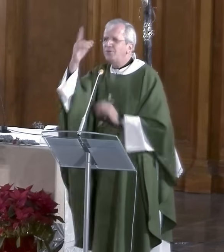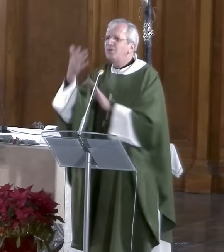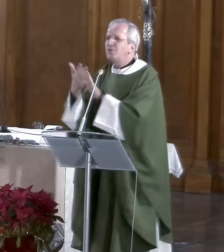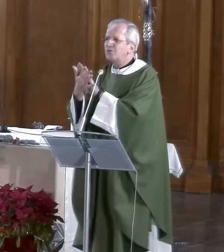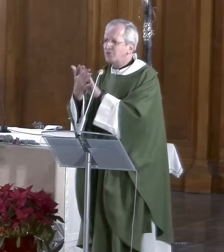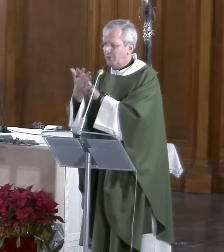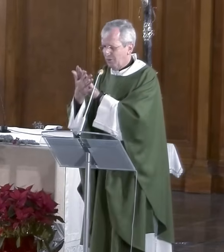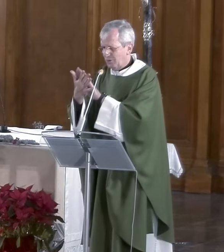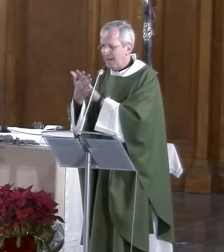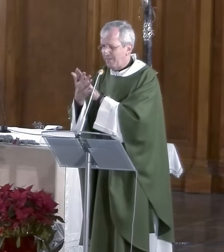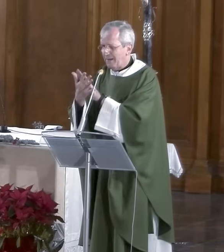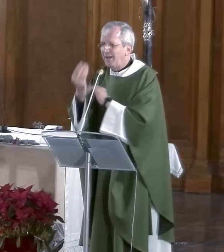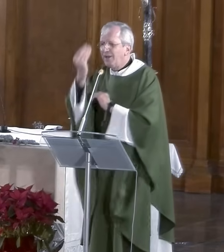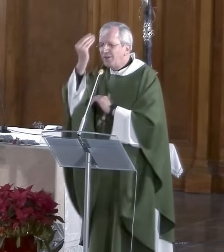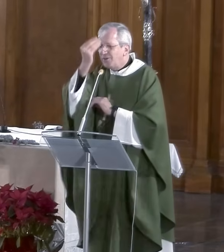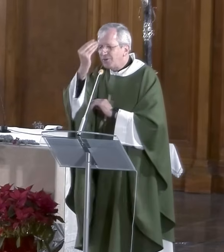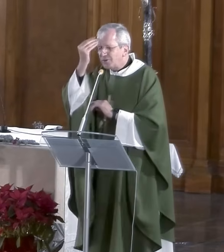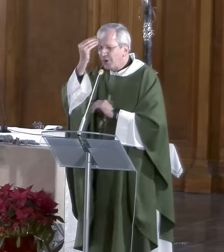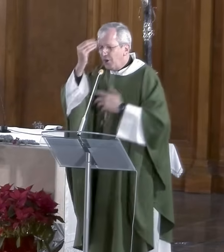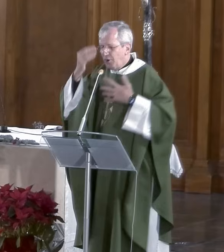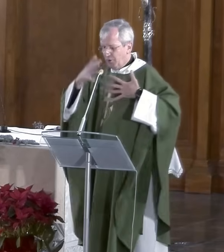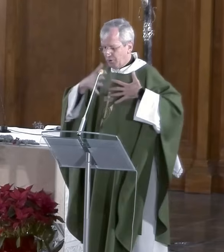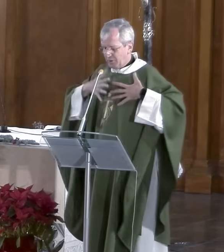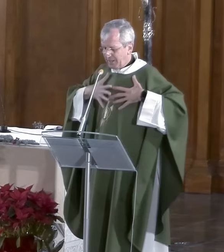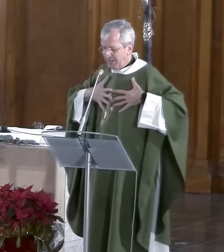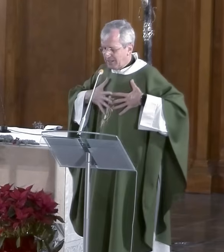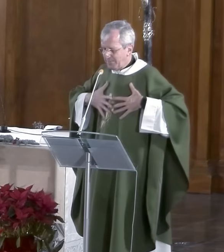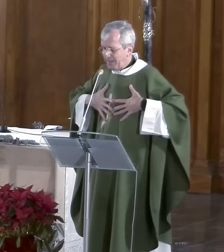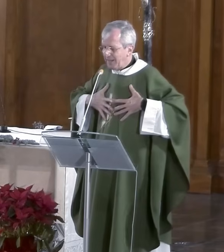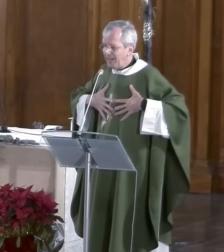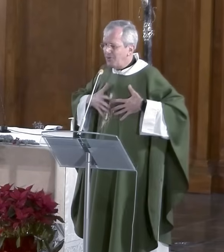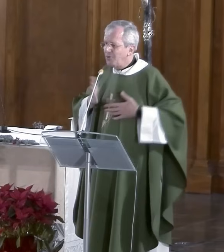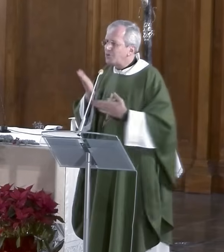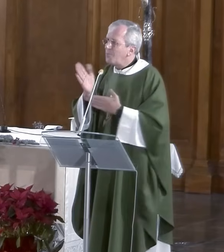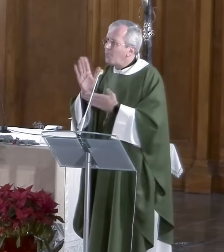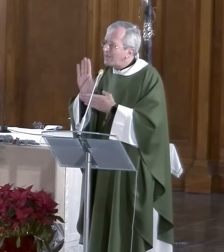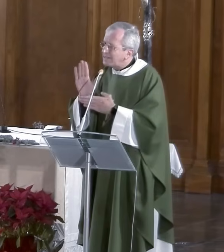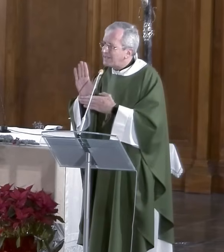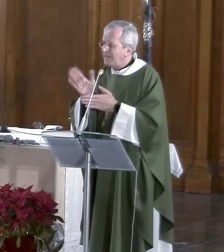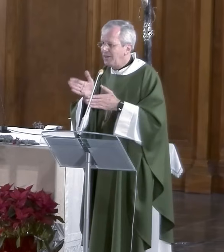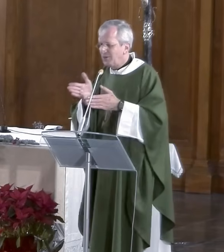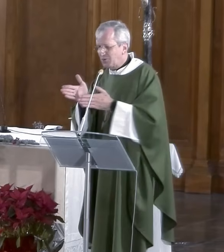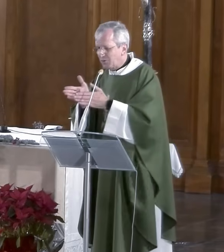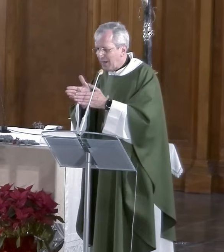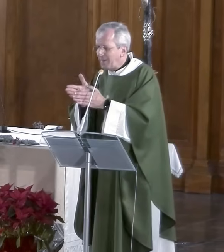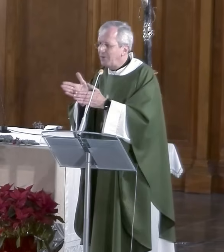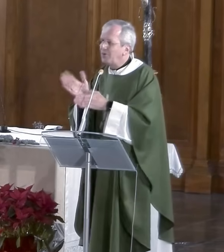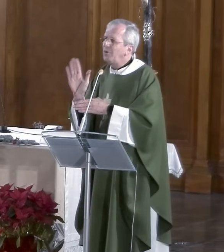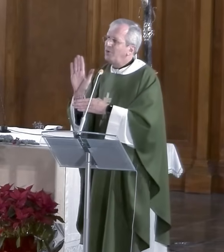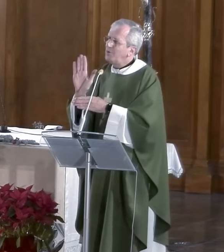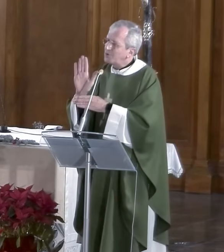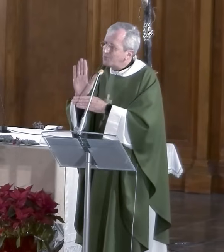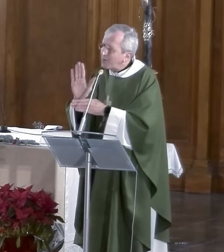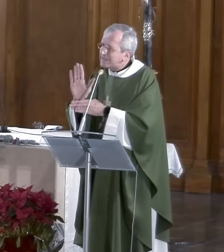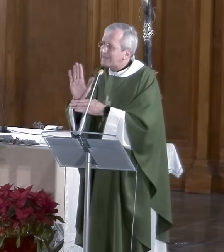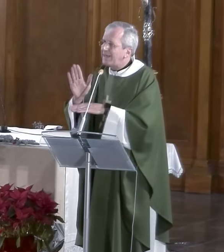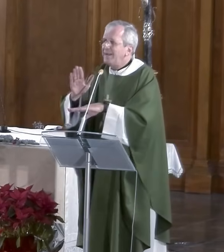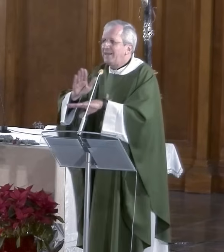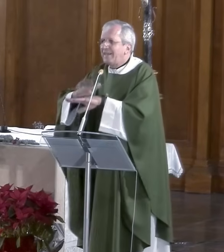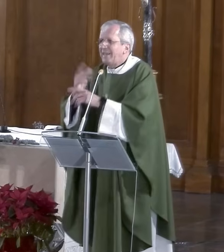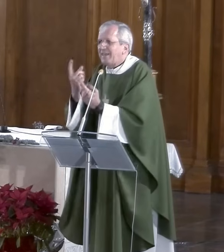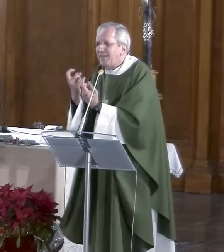silencio, Dios nos habla, Dios nos inspira, nos muestra su camino, nos